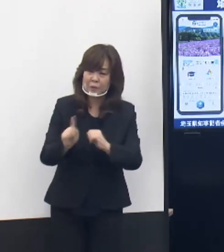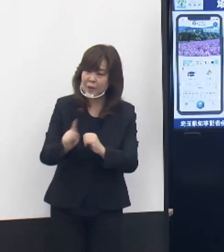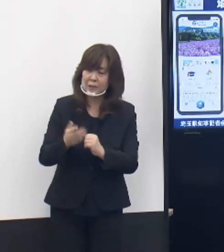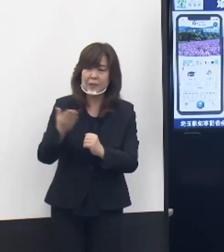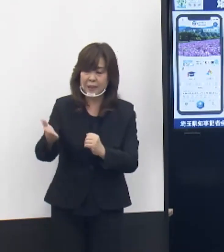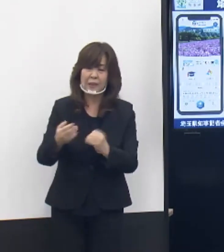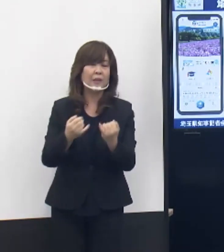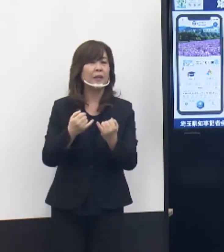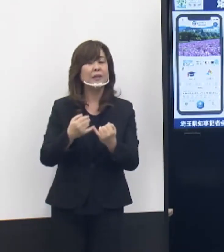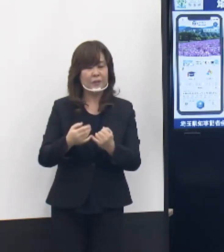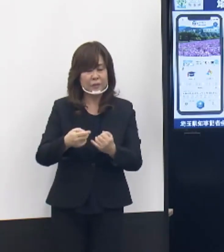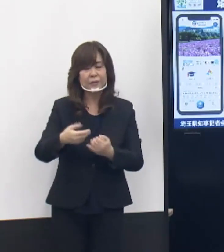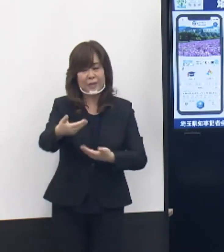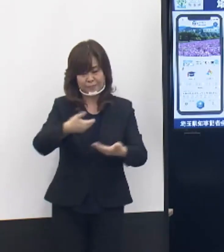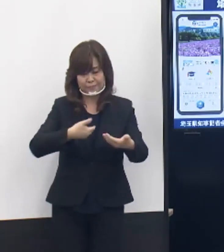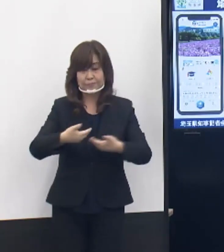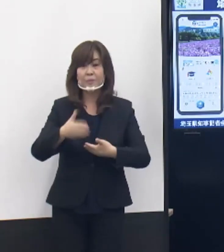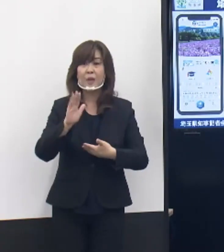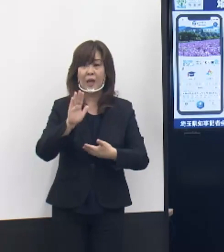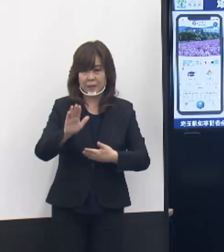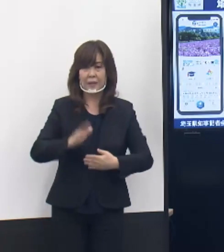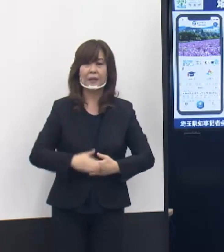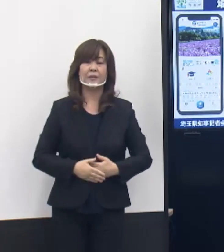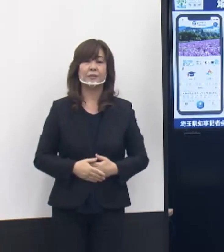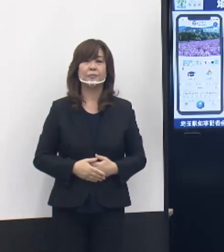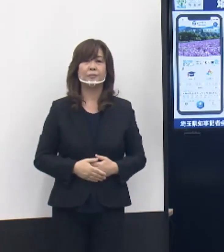関心を示していただいて、そこで